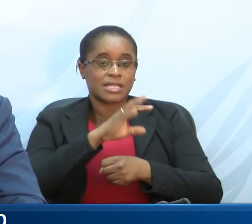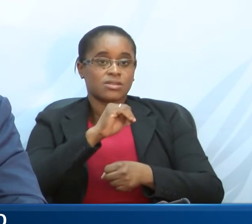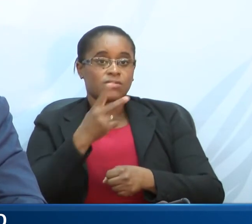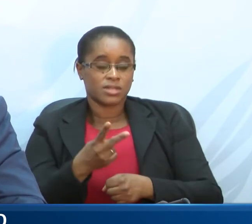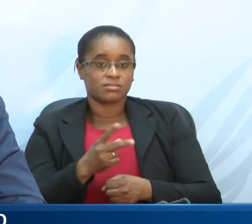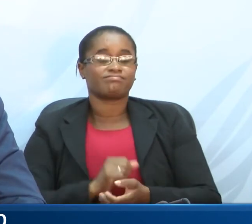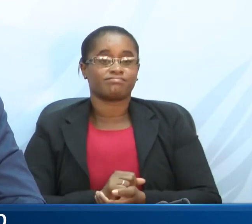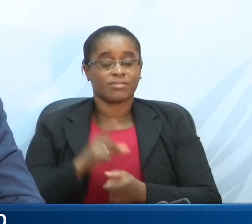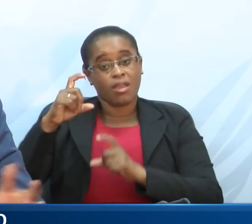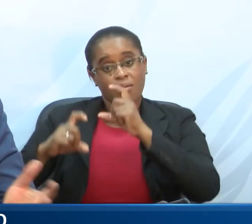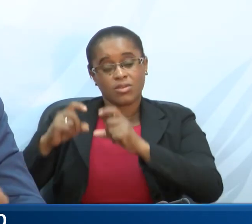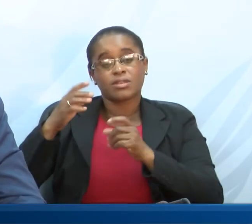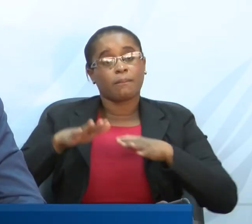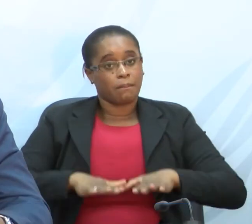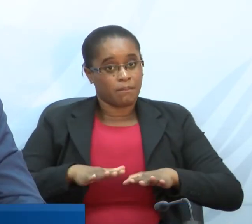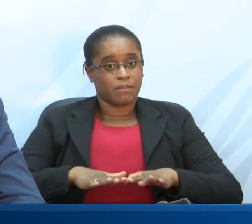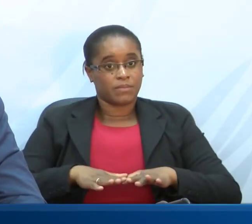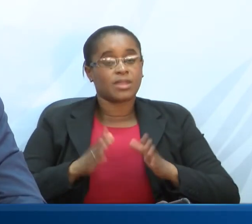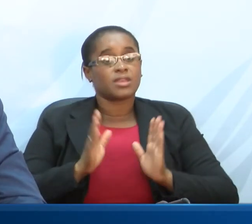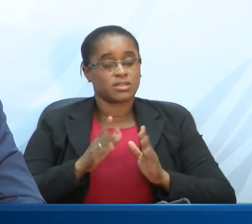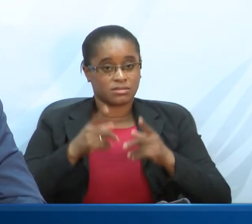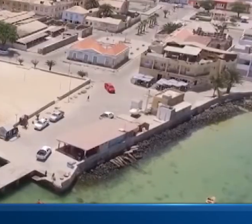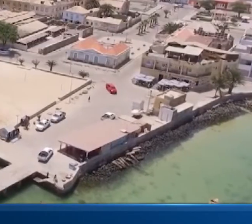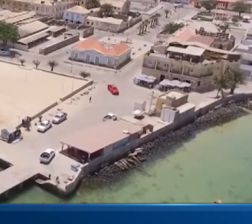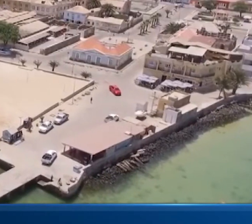que já estavam pendentes e que já tinham sido anunciados que já